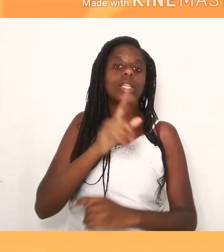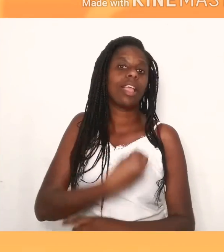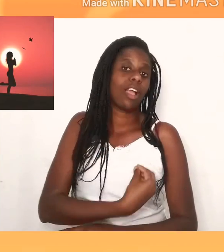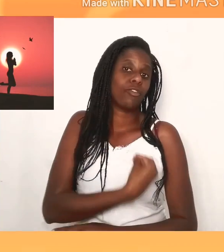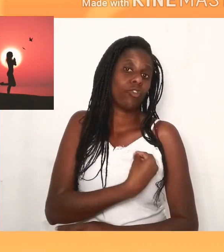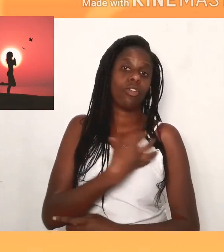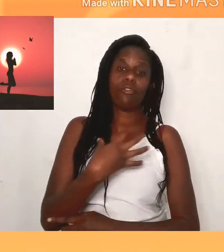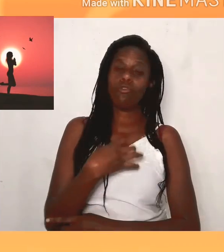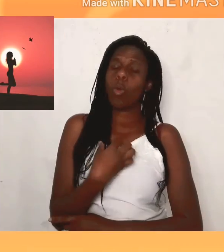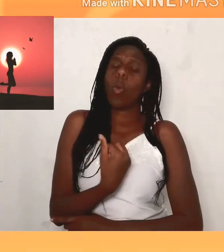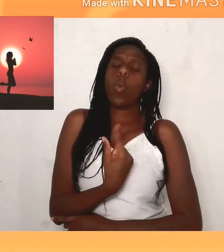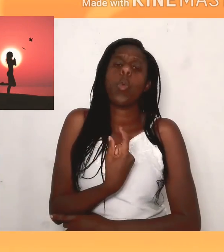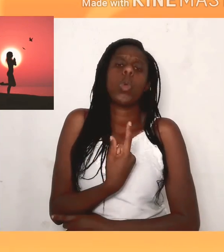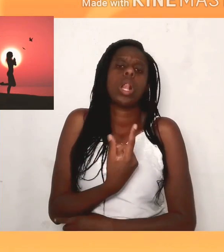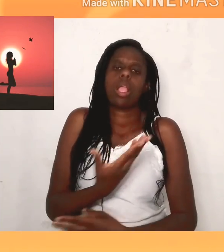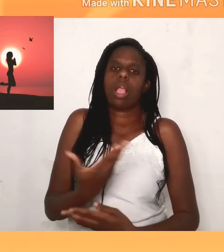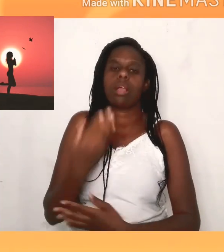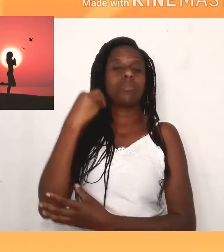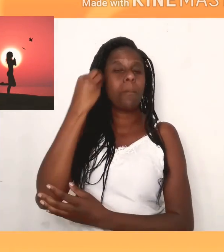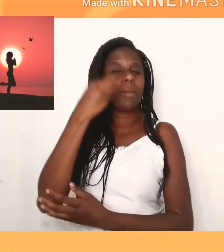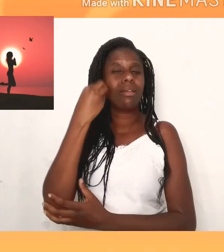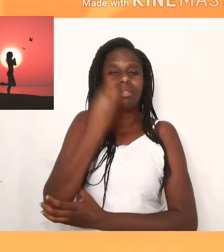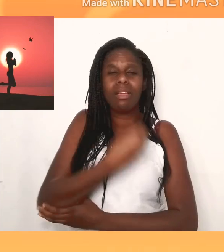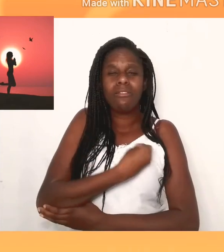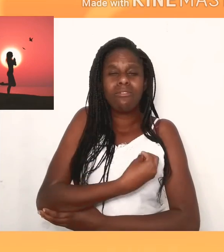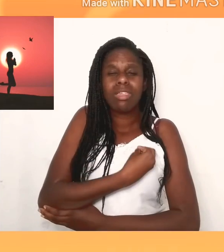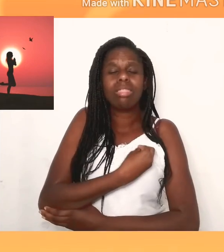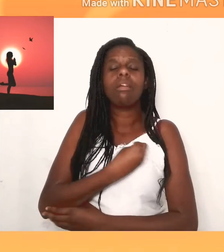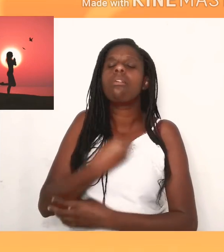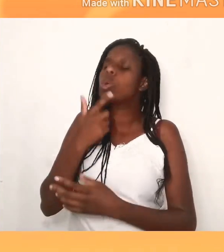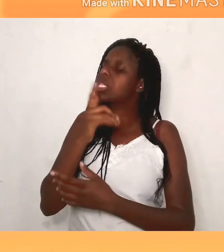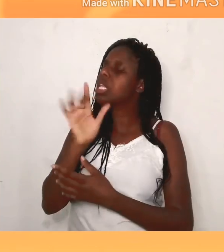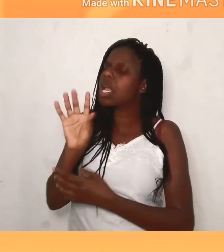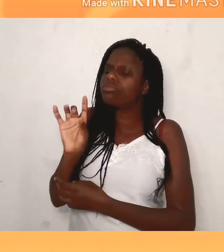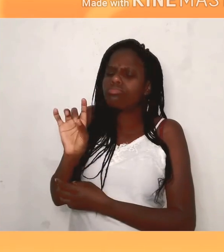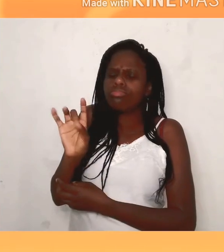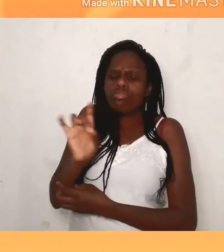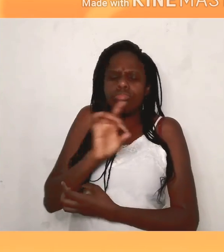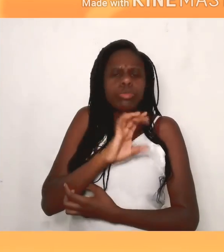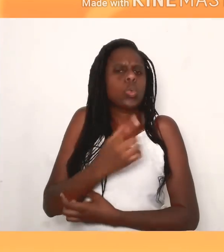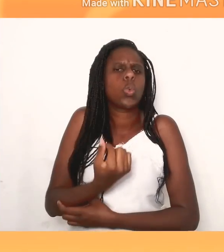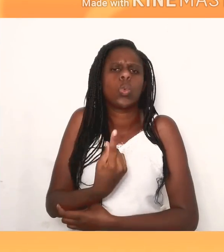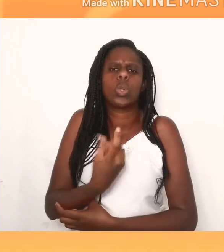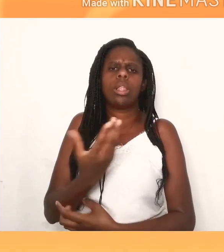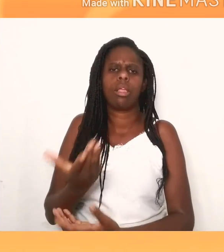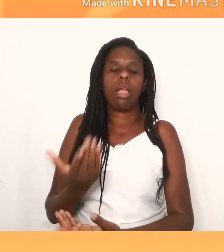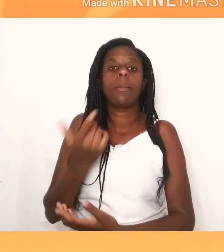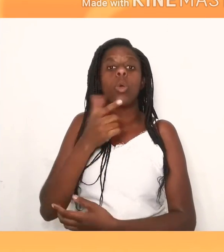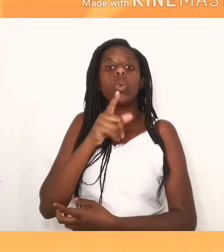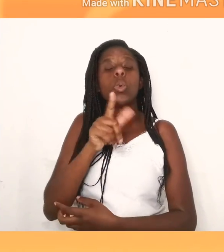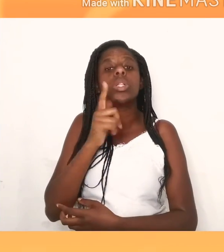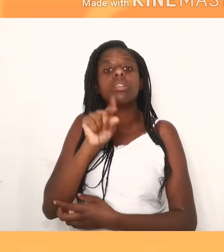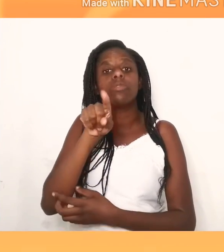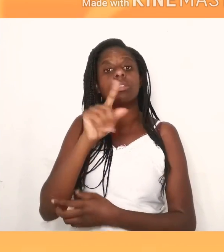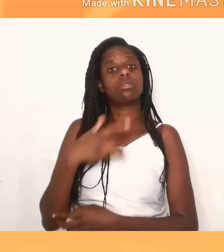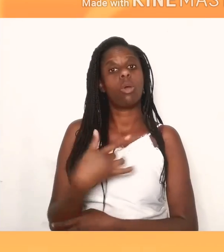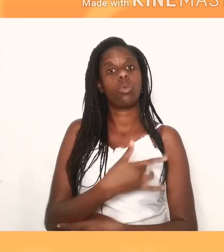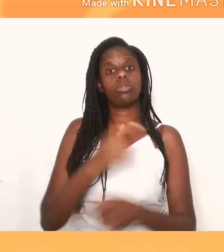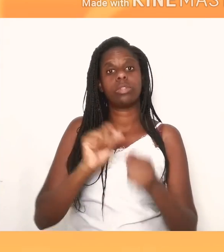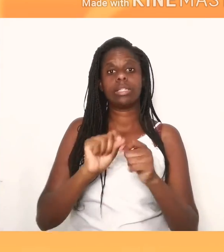uma maneira singular, única, a cada experiência da sua vida. Né? Esse é o grande propósito de yoga, é para que você tenha